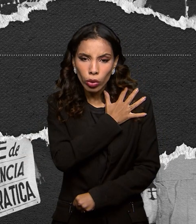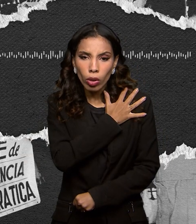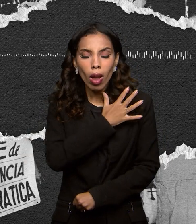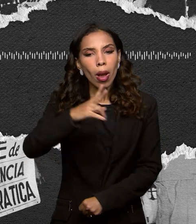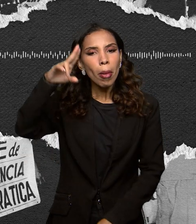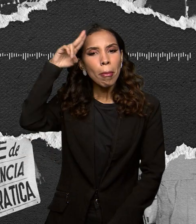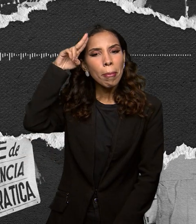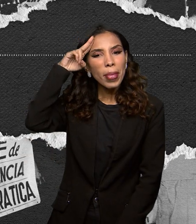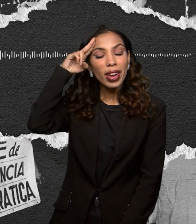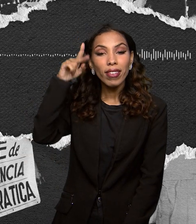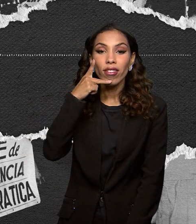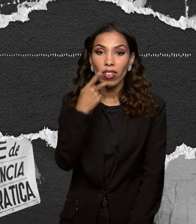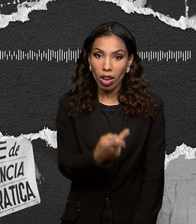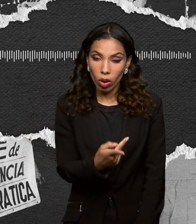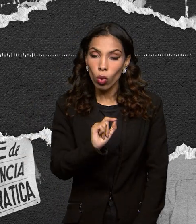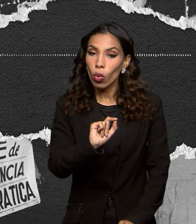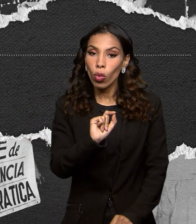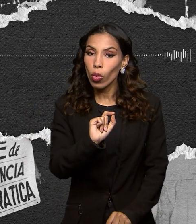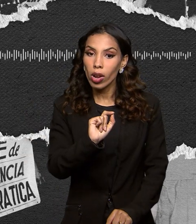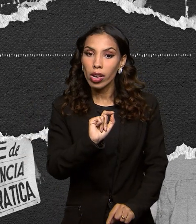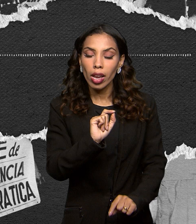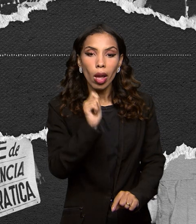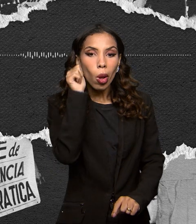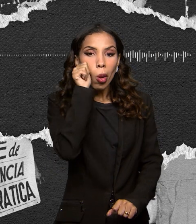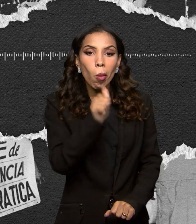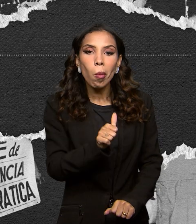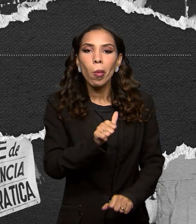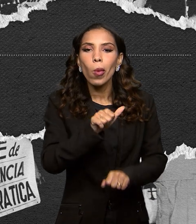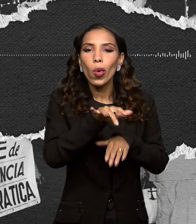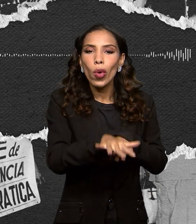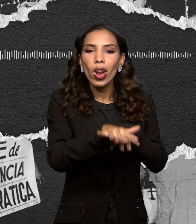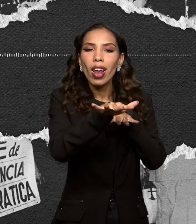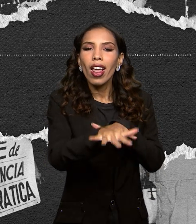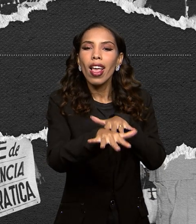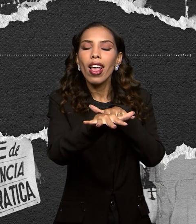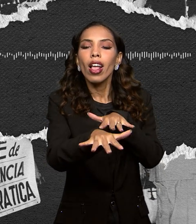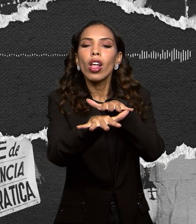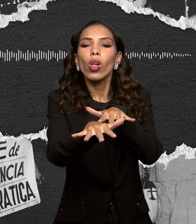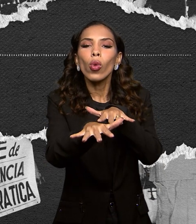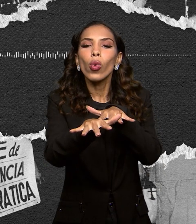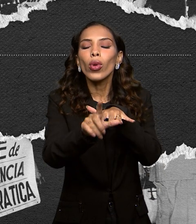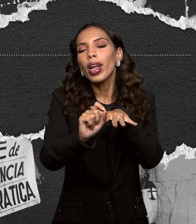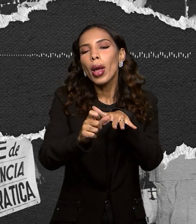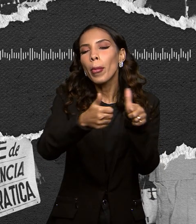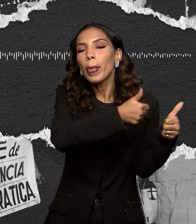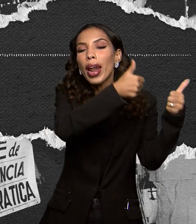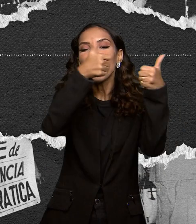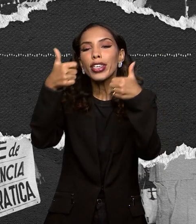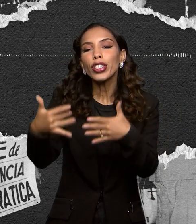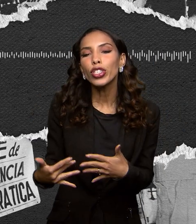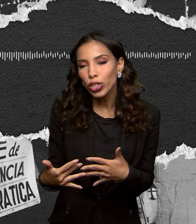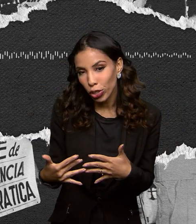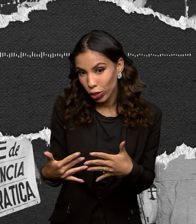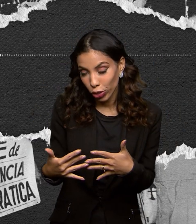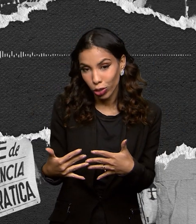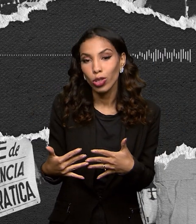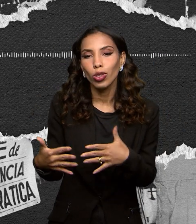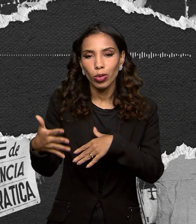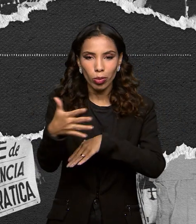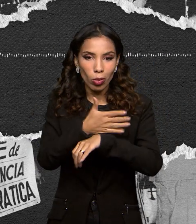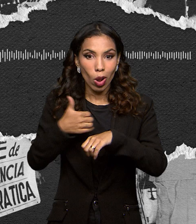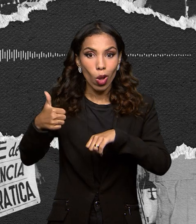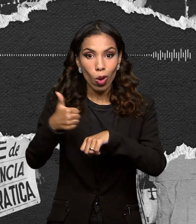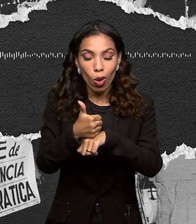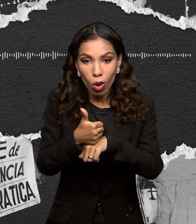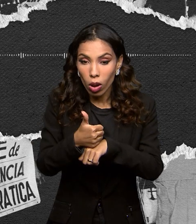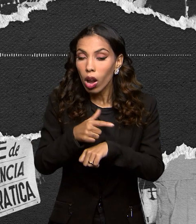se referir à ação das mulheres para justificar o golpe. Uma ideia de que nós viemos porque